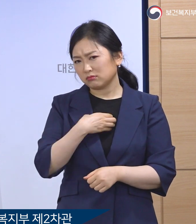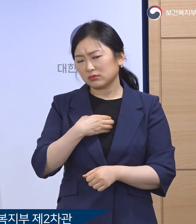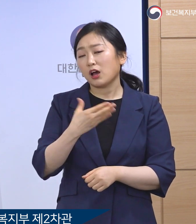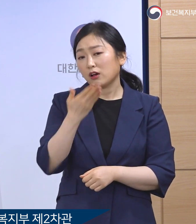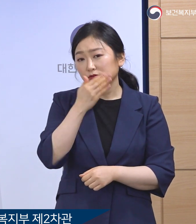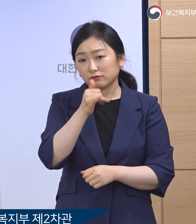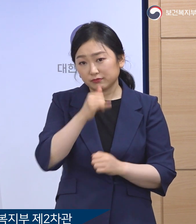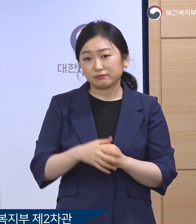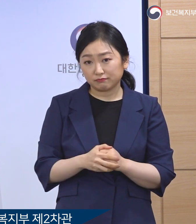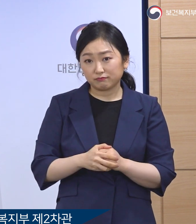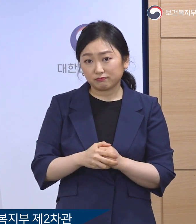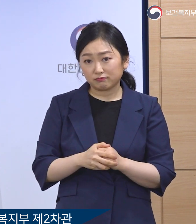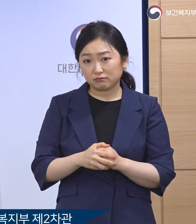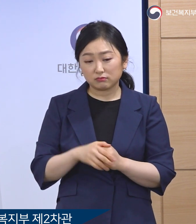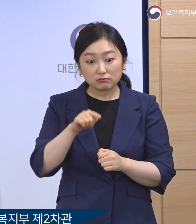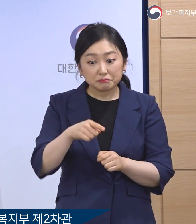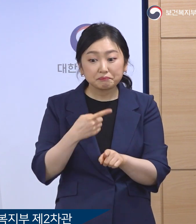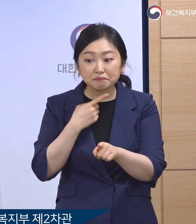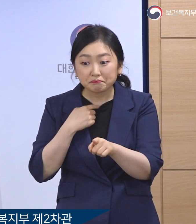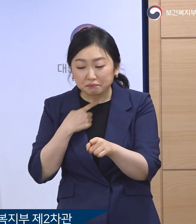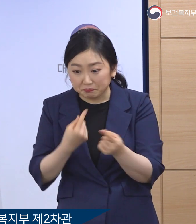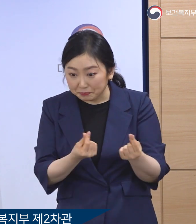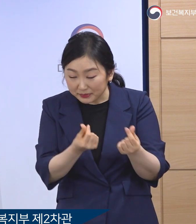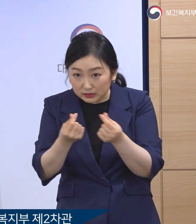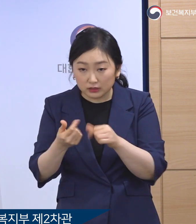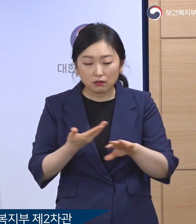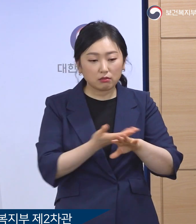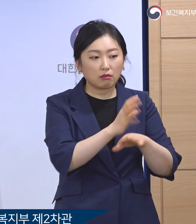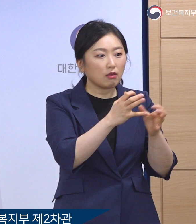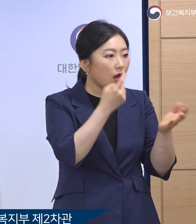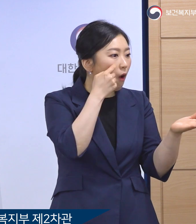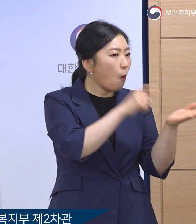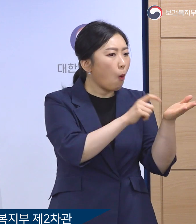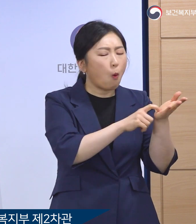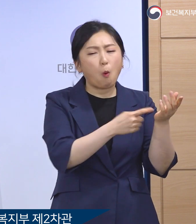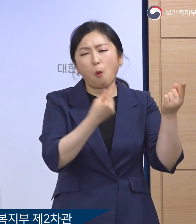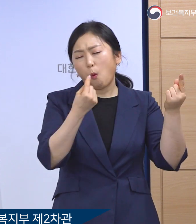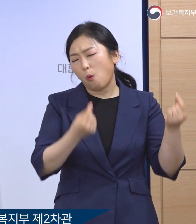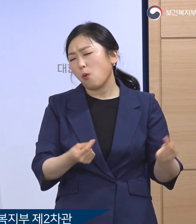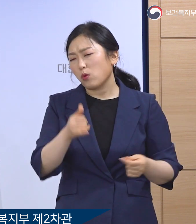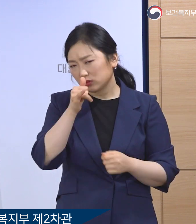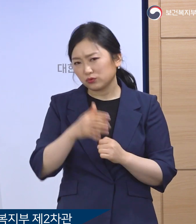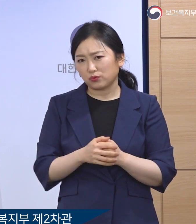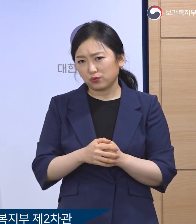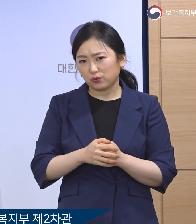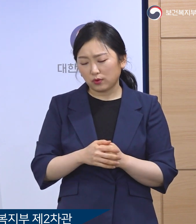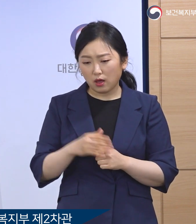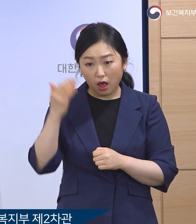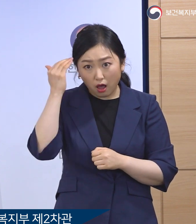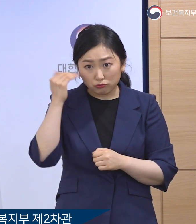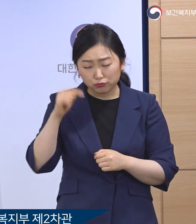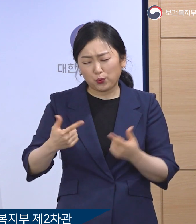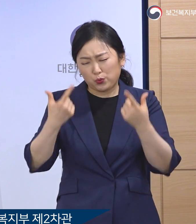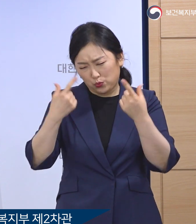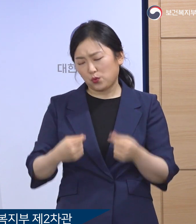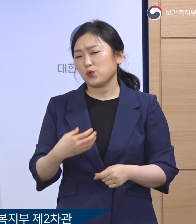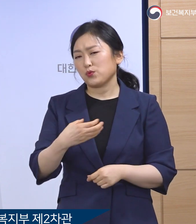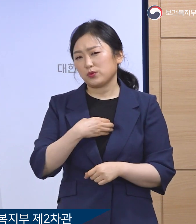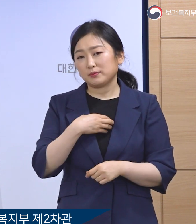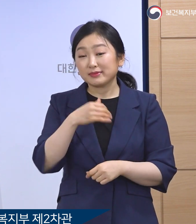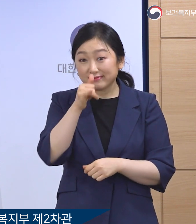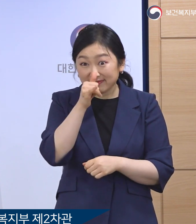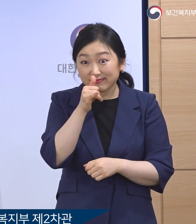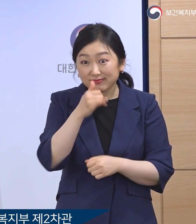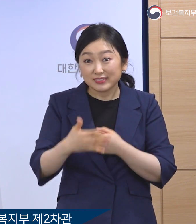이미 그러한 사례들이 외국의 여러 국가에서 나타나고 있고 우리도 그런 위험이 있습니다.